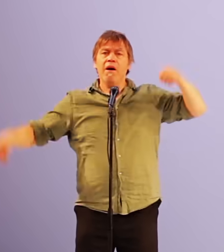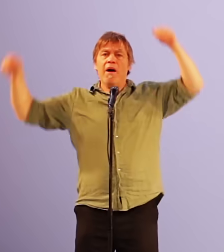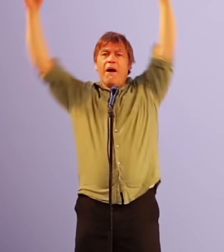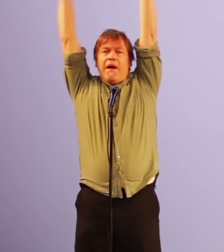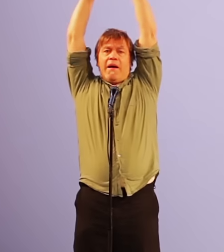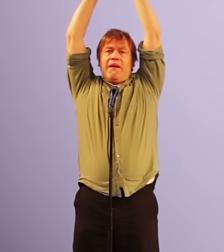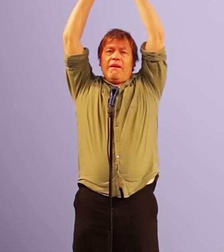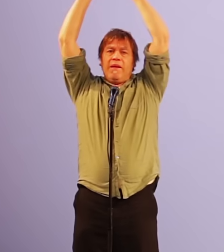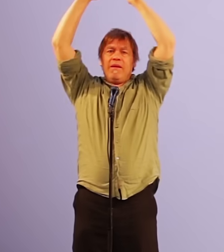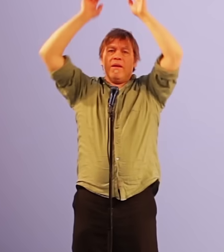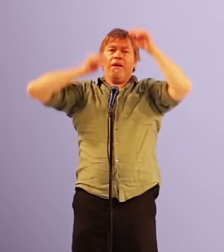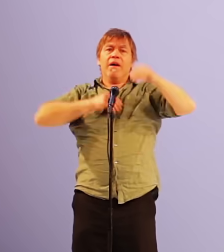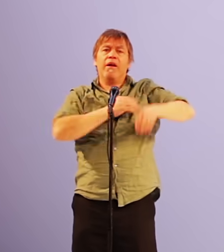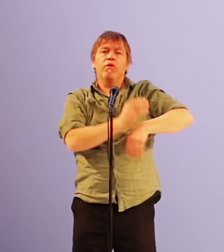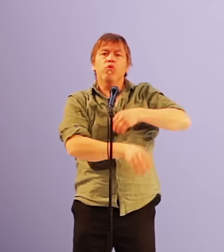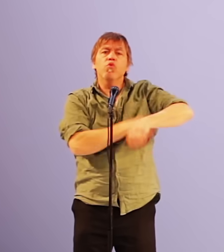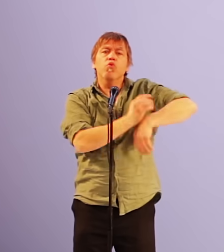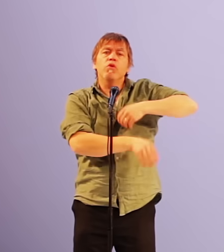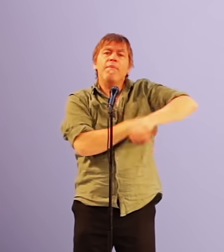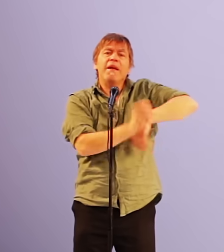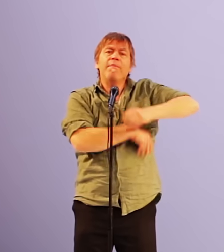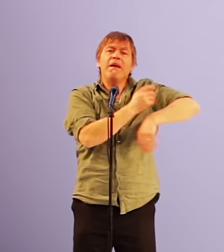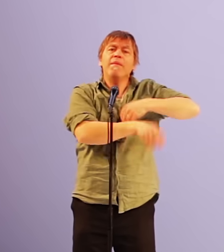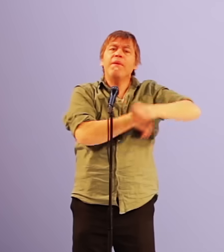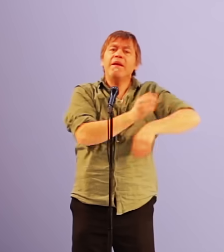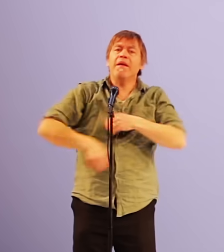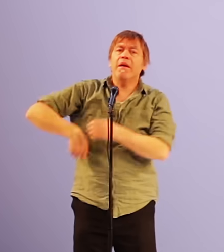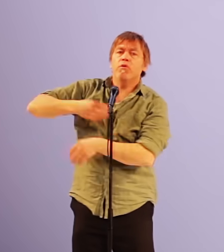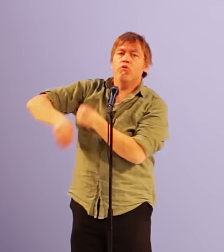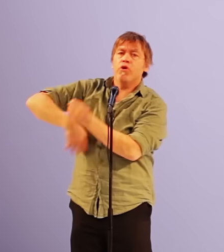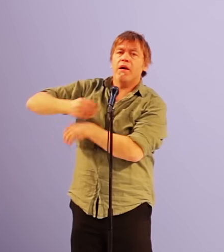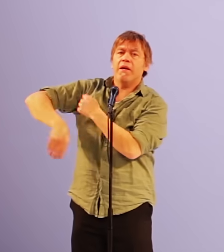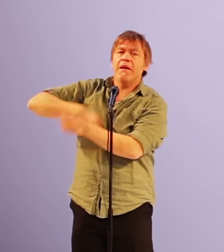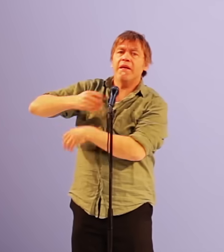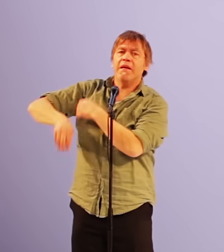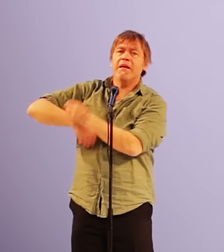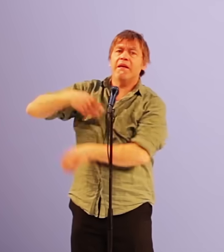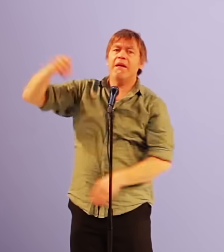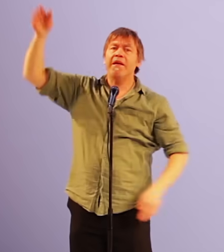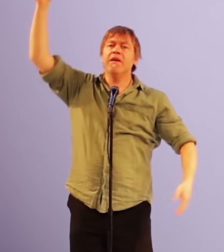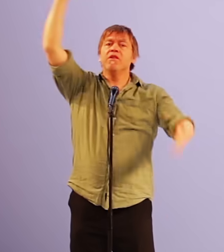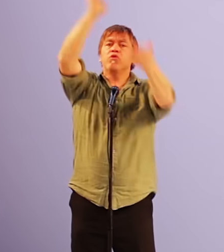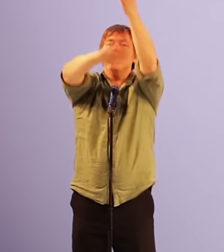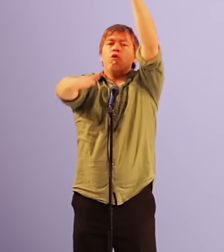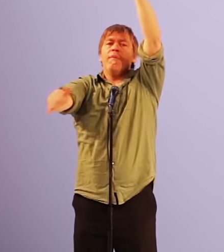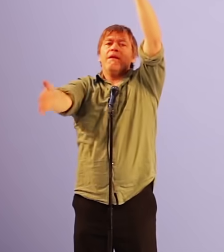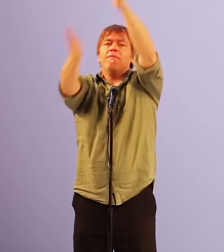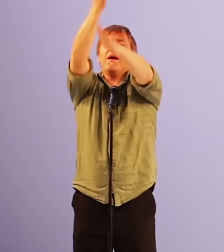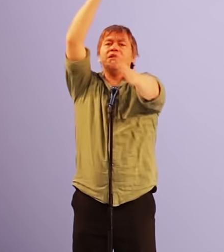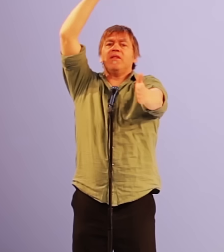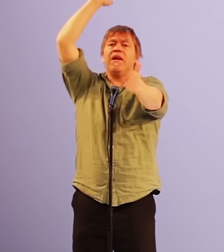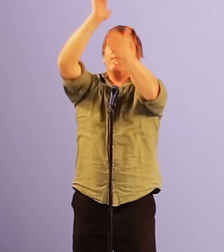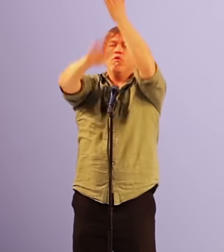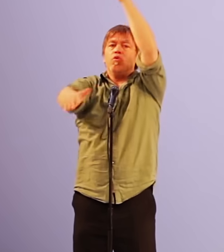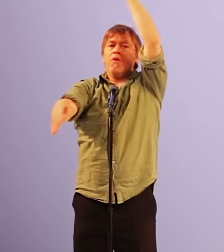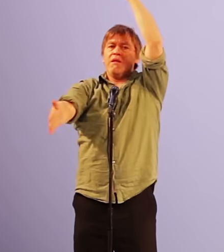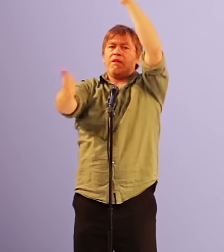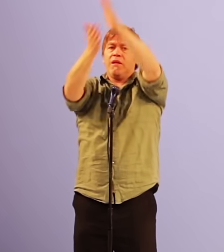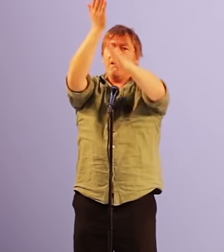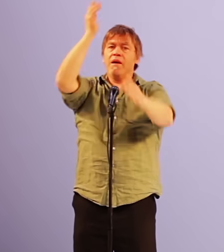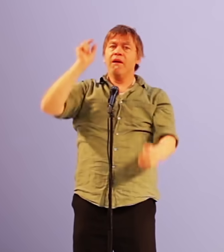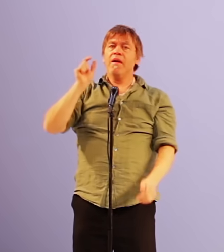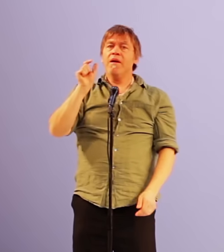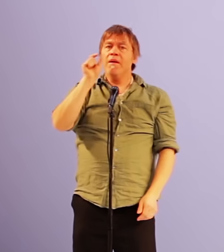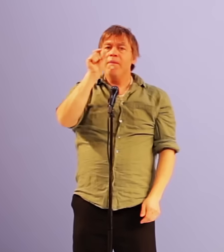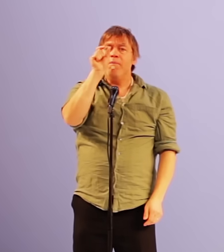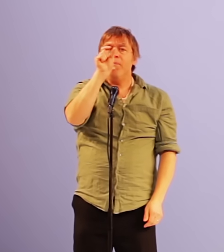runolankarullasta. Hei! Ruune peri peri peri, runoja keri keri keri, Suomen maasta ja